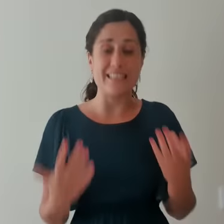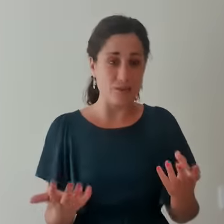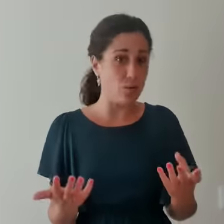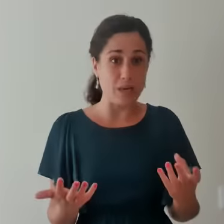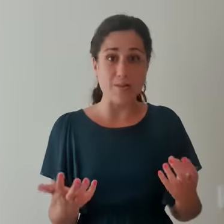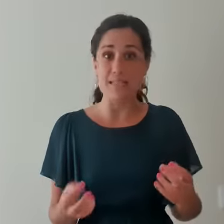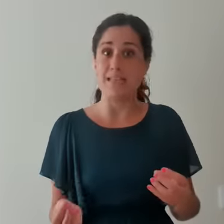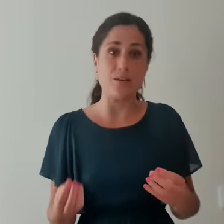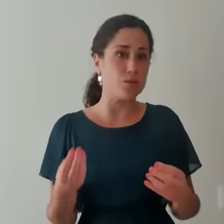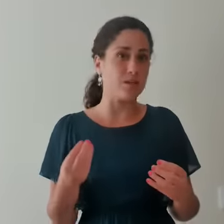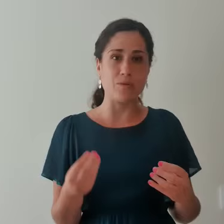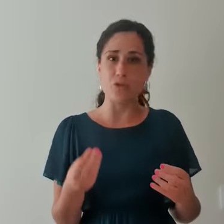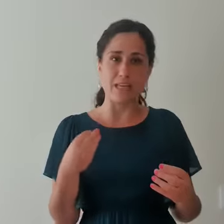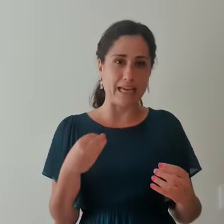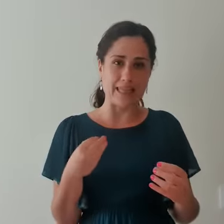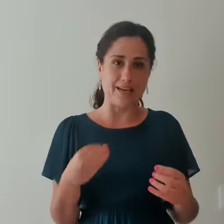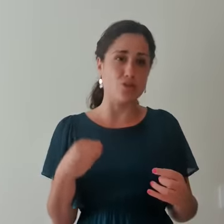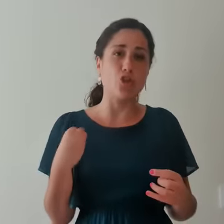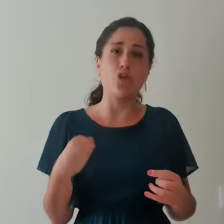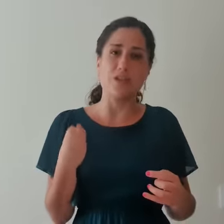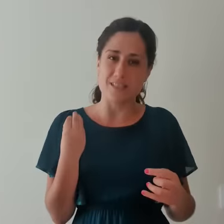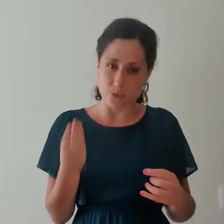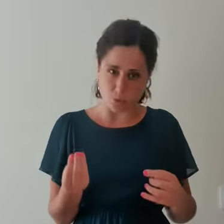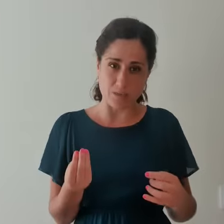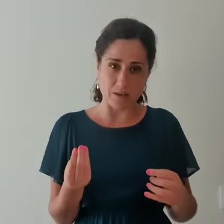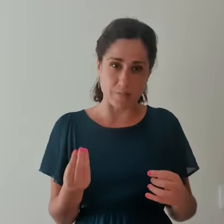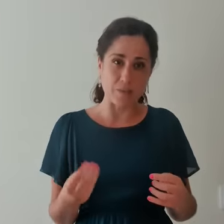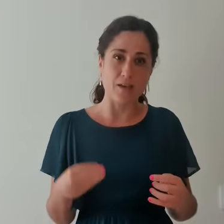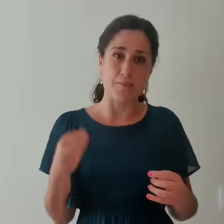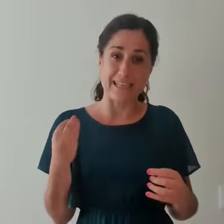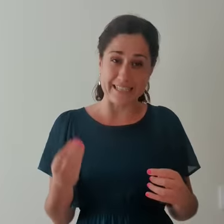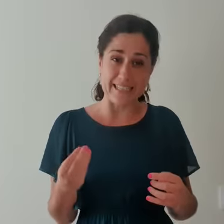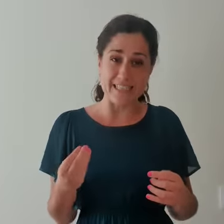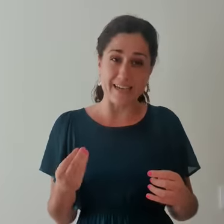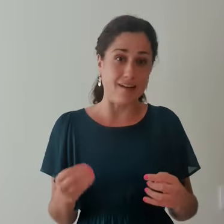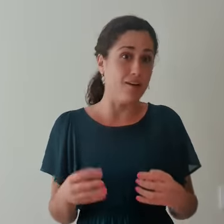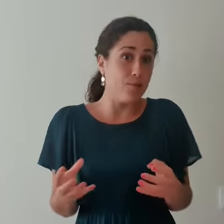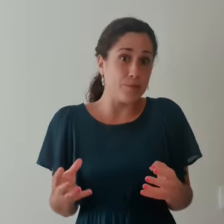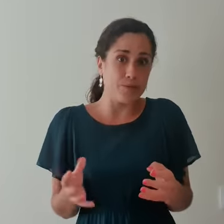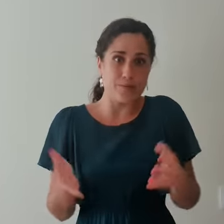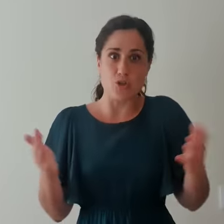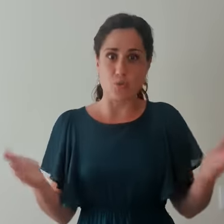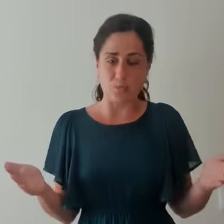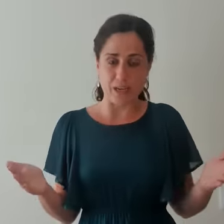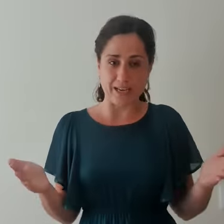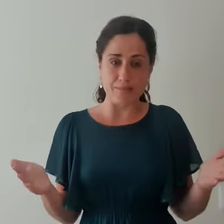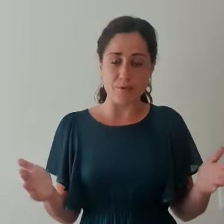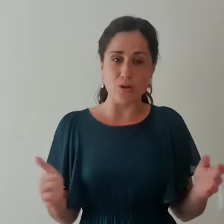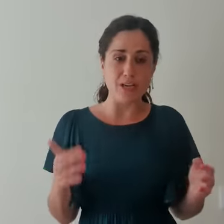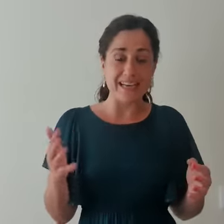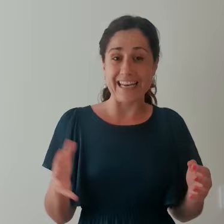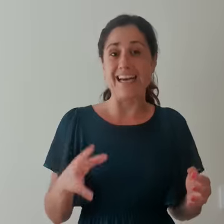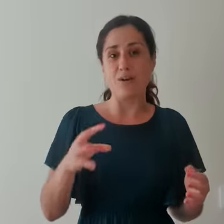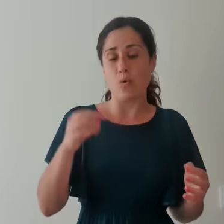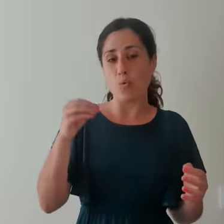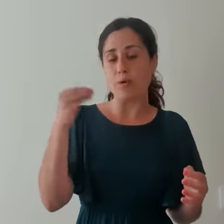siendo viables y el ayuntamiento tiene que hacer todo lo que esté en su mano para que así sea. Proponemos, por ejemplo, crear un vivero